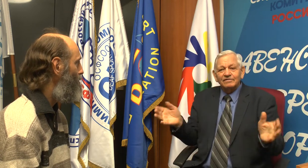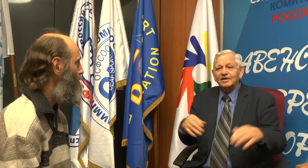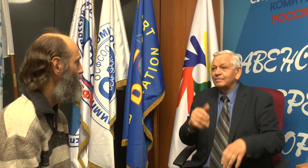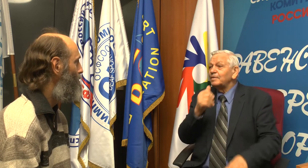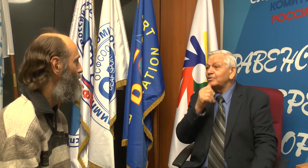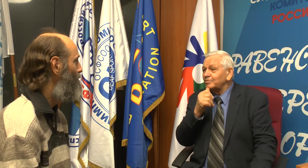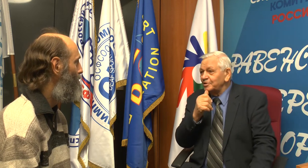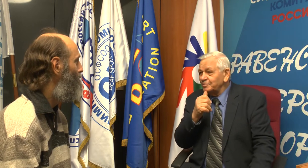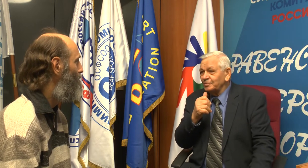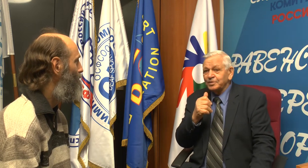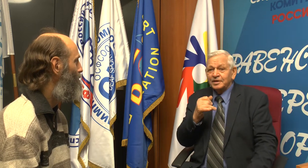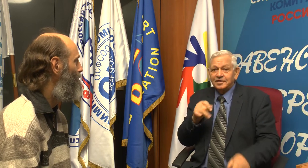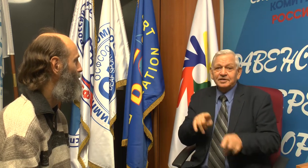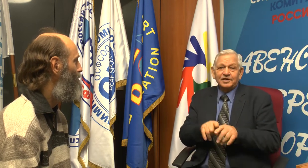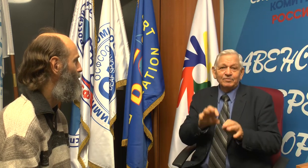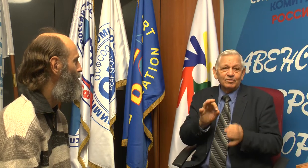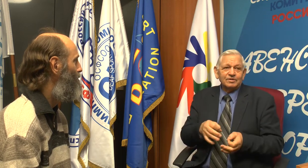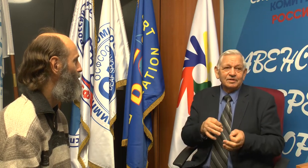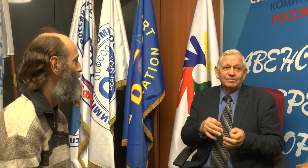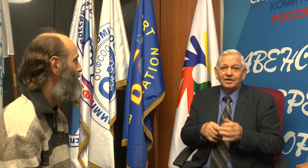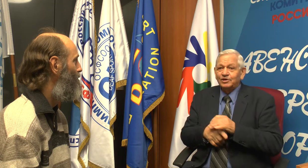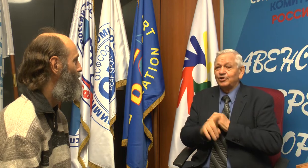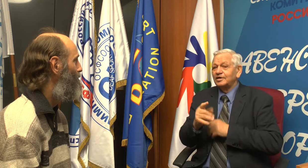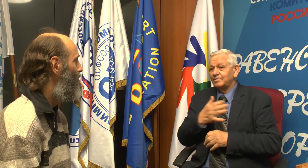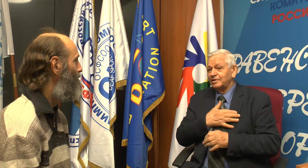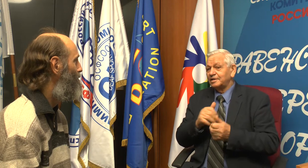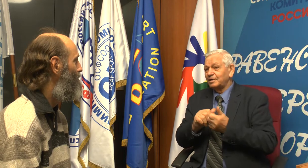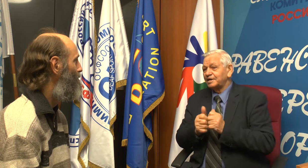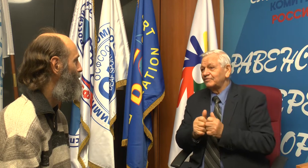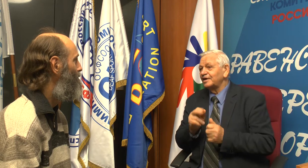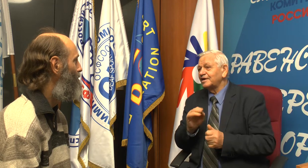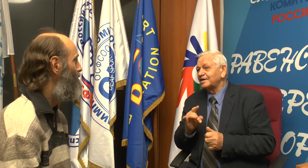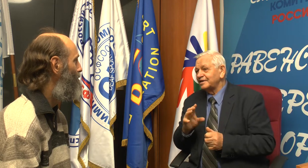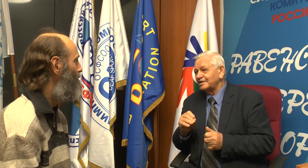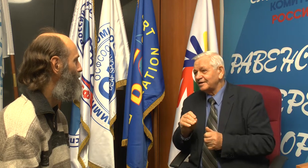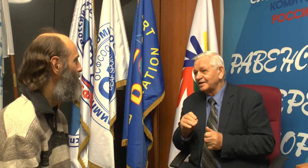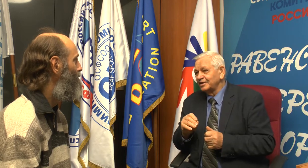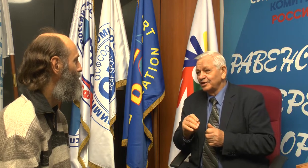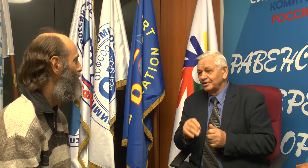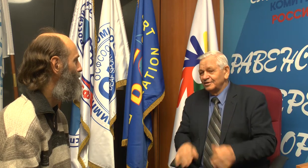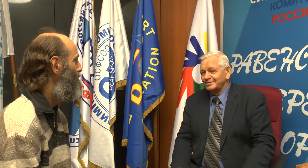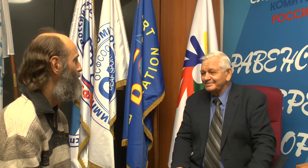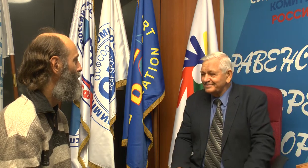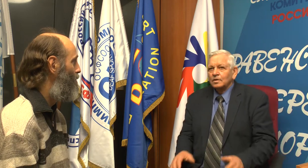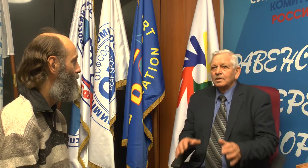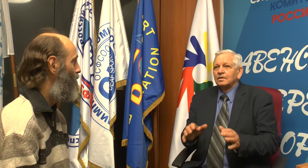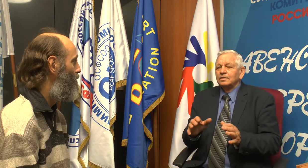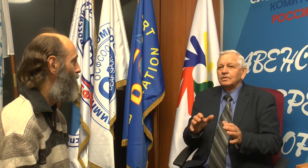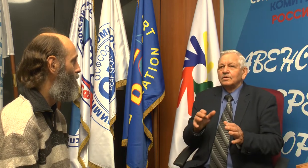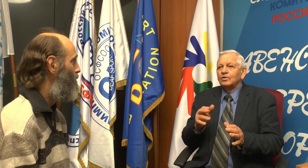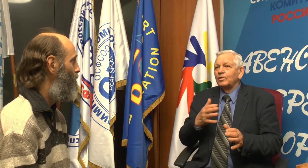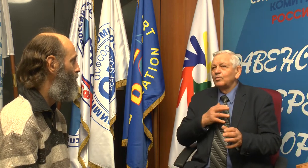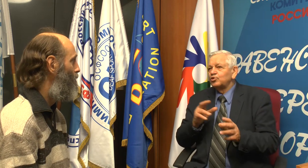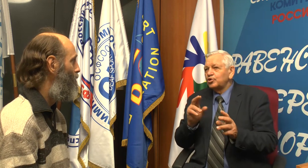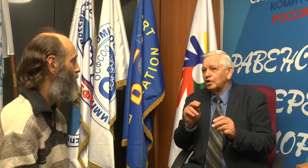давайте попробуем. И таким образом началась моя спортивная карьера. К моему